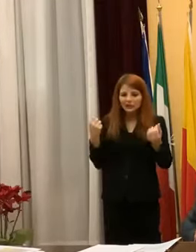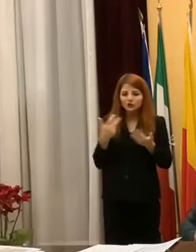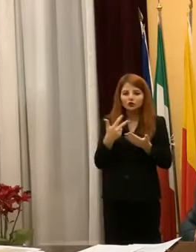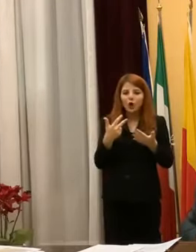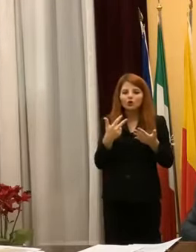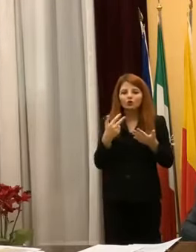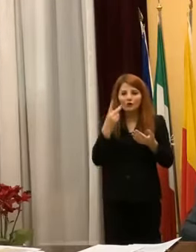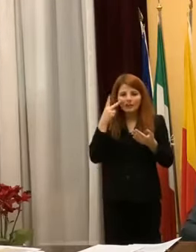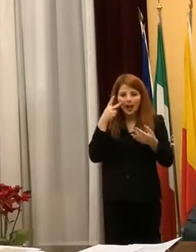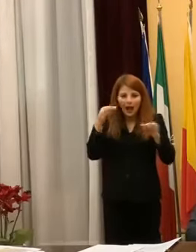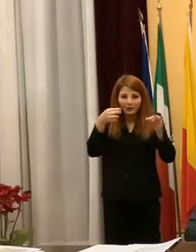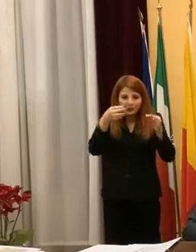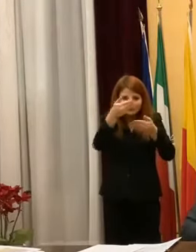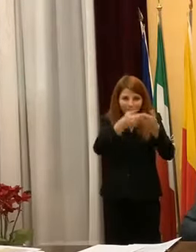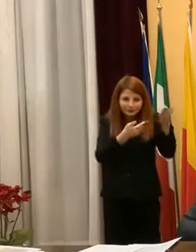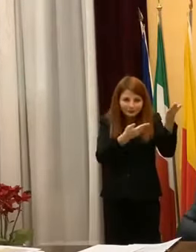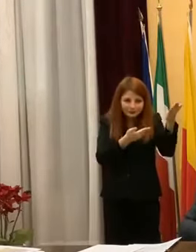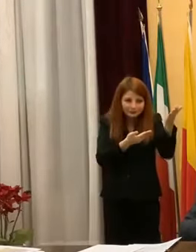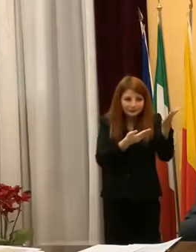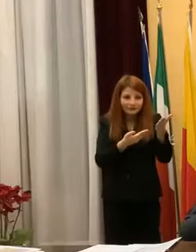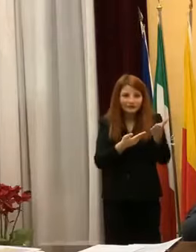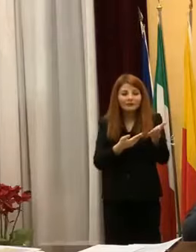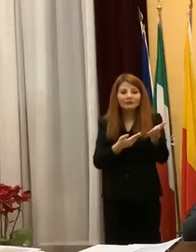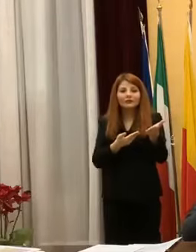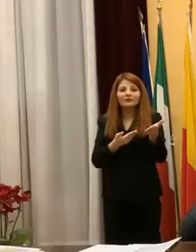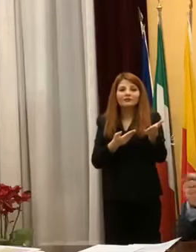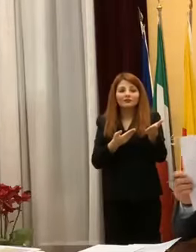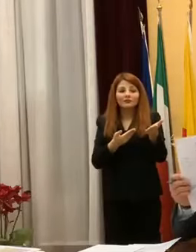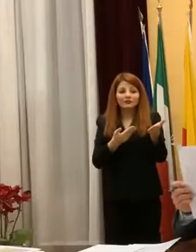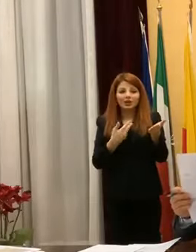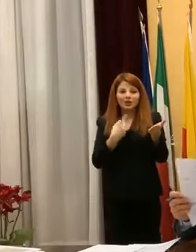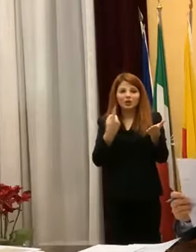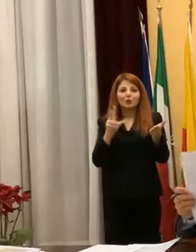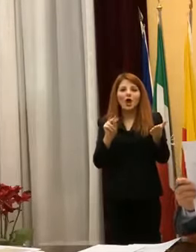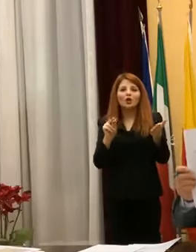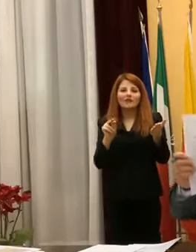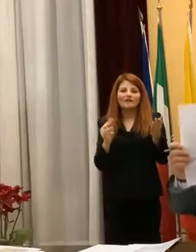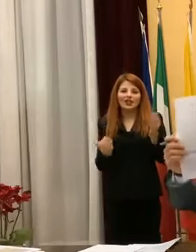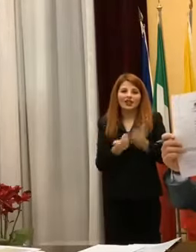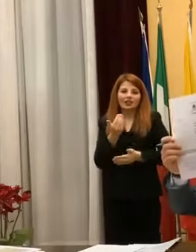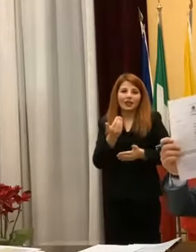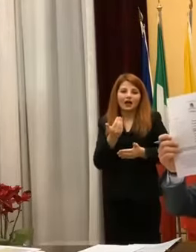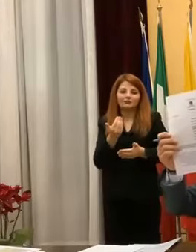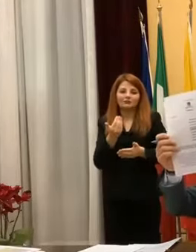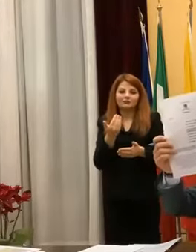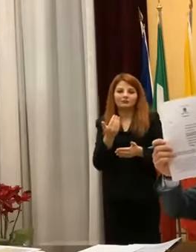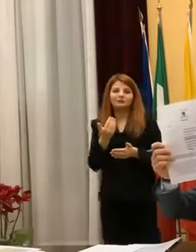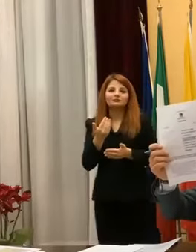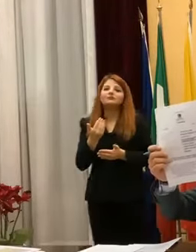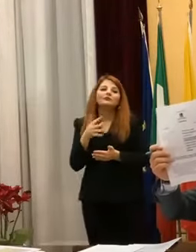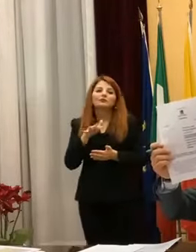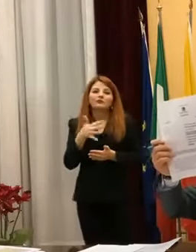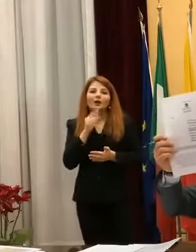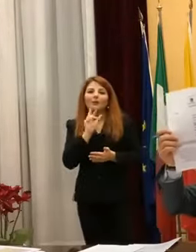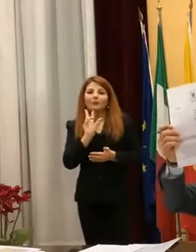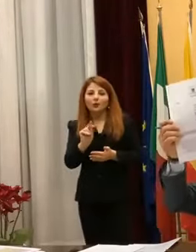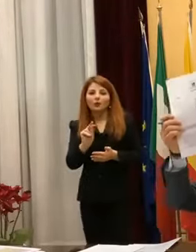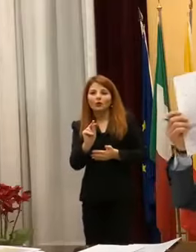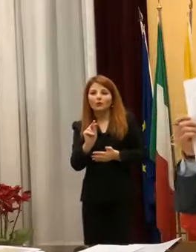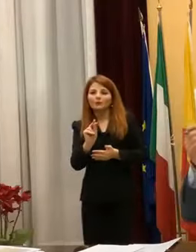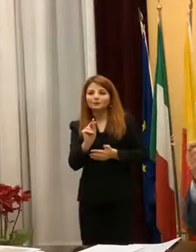qui, attenzione, perché qui c'è qualche altra novità ora che vi comincio a dire. Viene notificata alla PAIA il procedimento